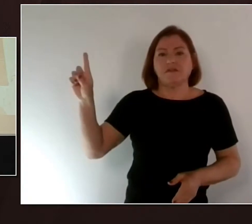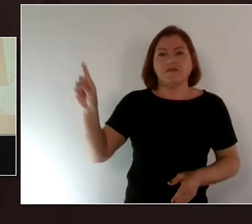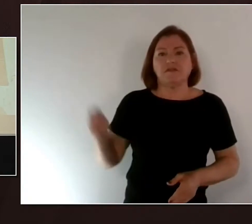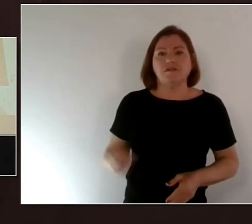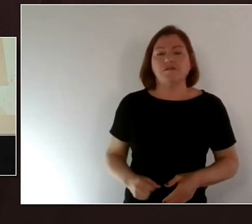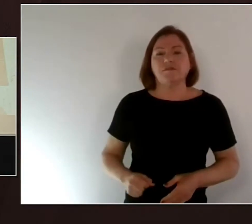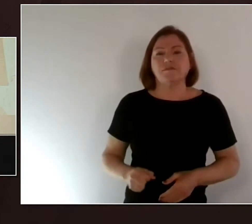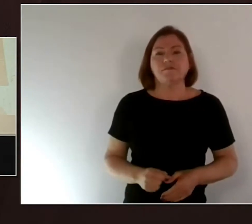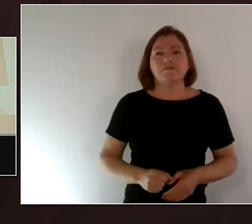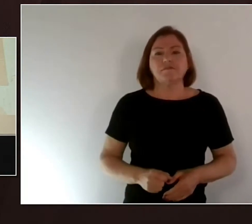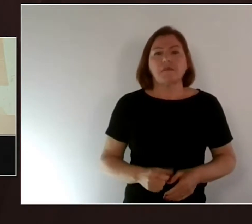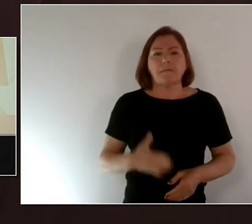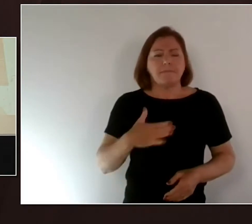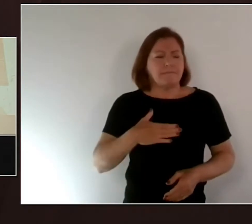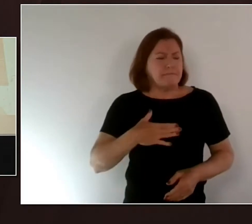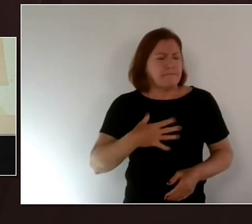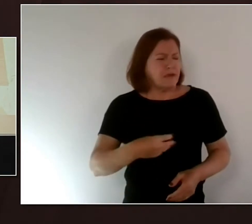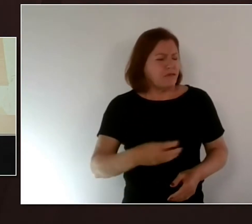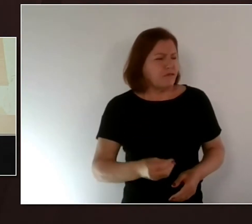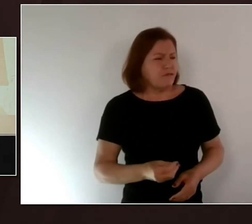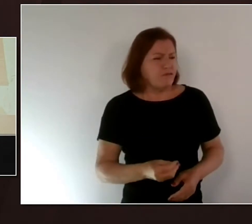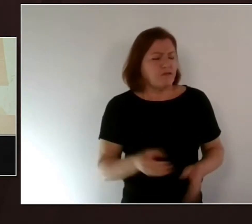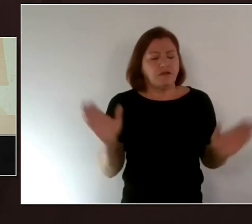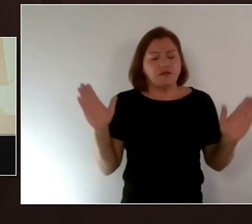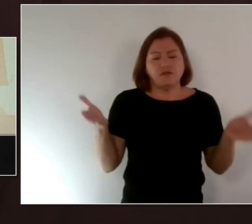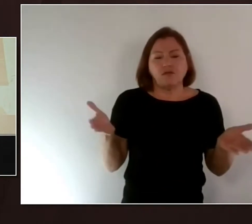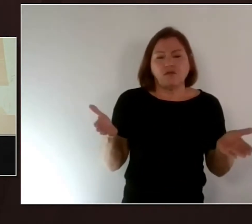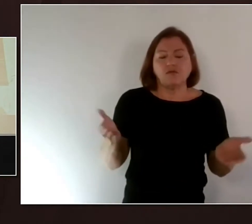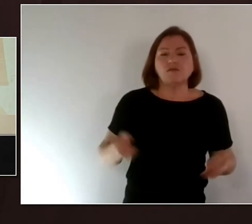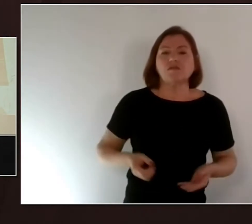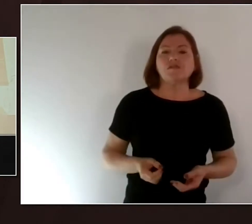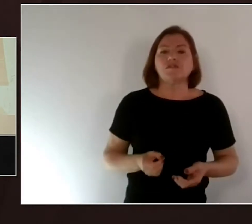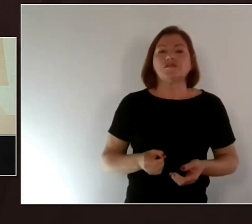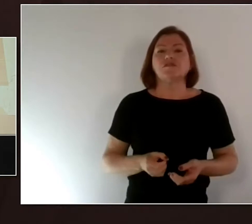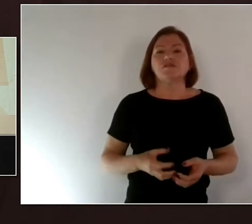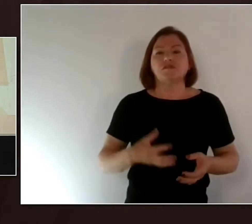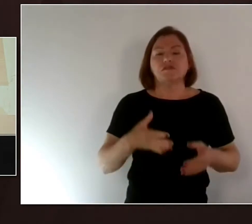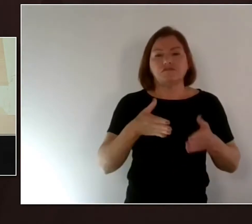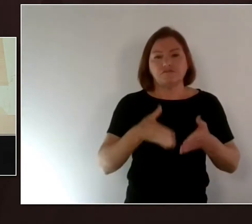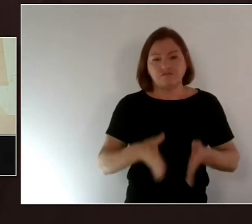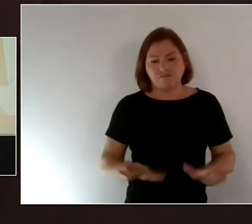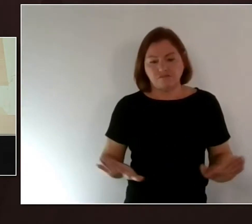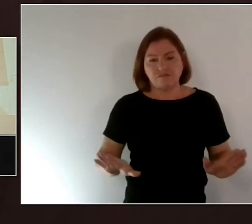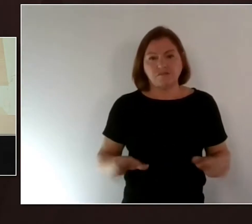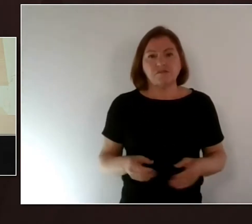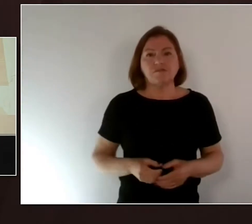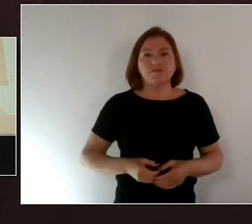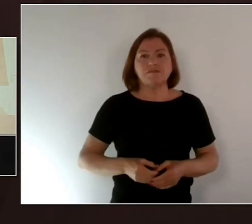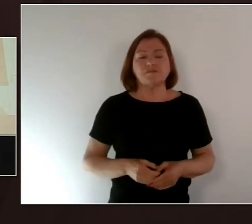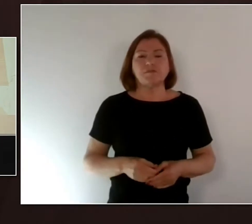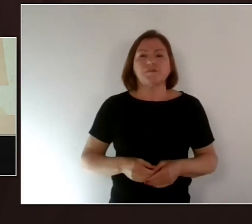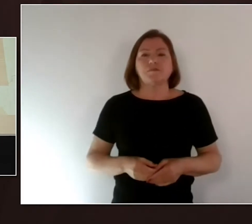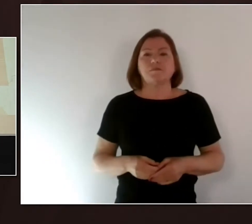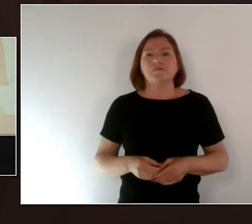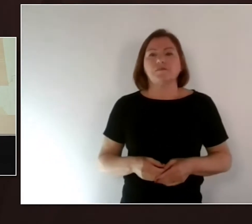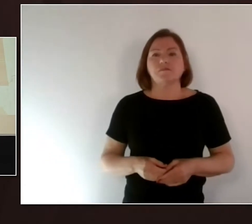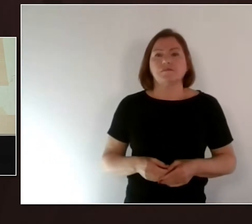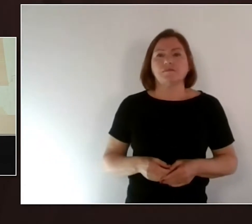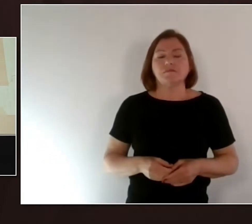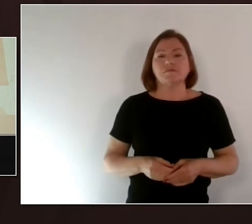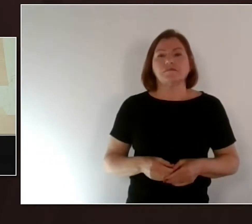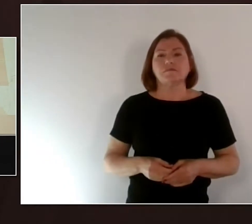no dia da ressurreição. Aí no versículo 8 é onde eu quero chegar. Aqui diz: pede-me. Isso é muito